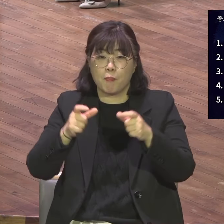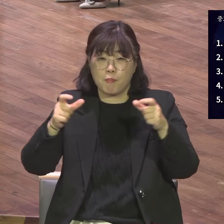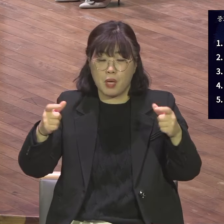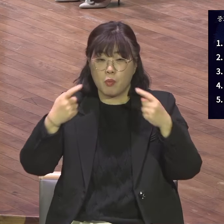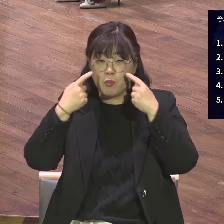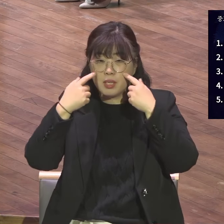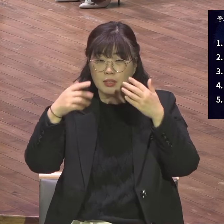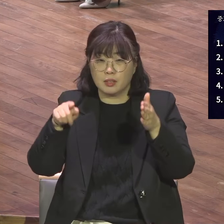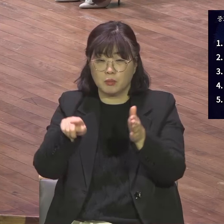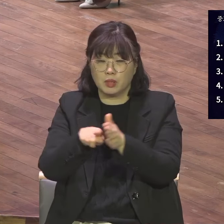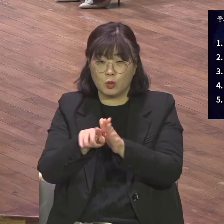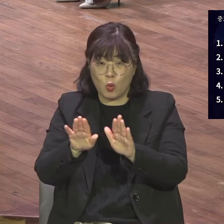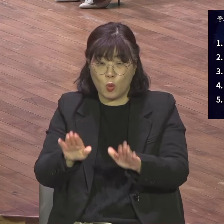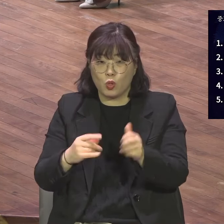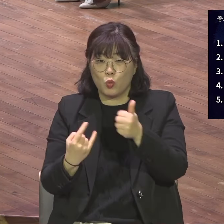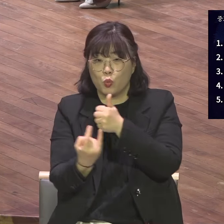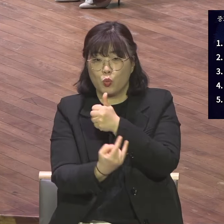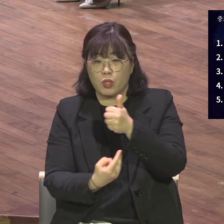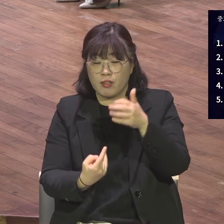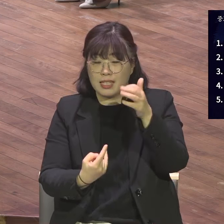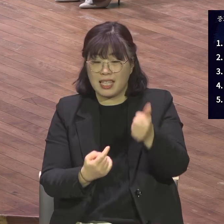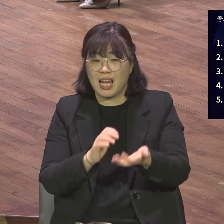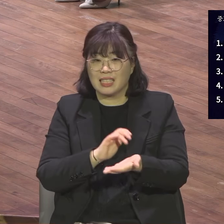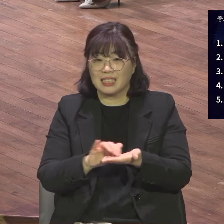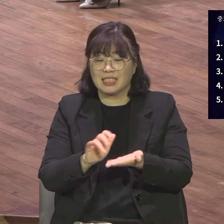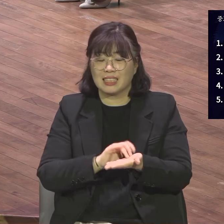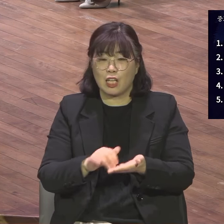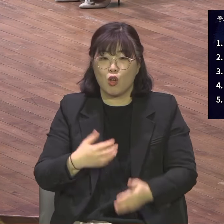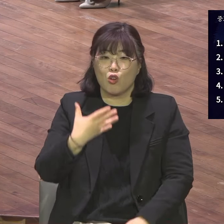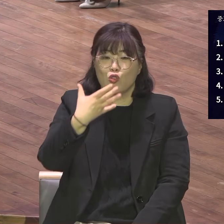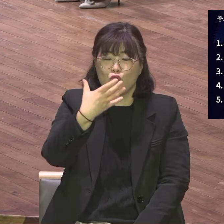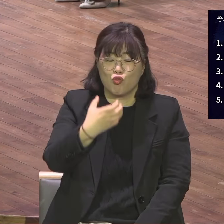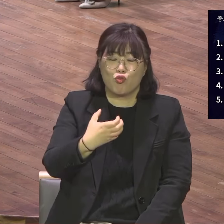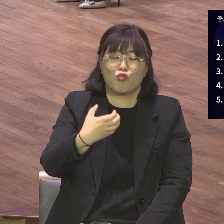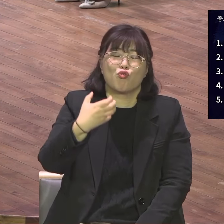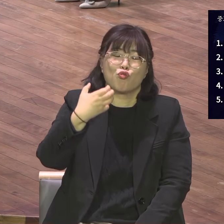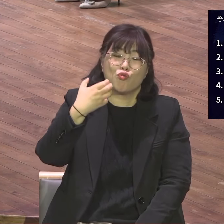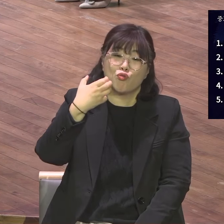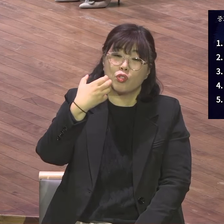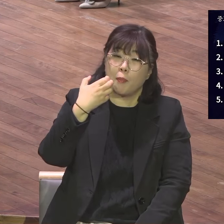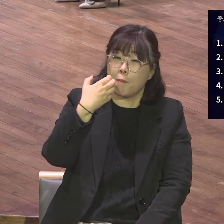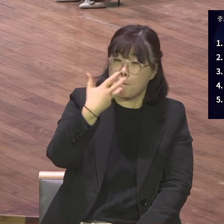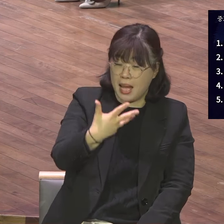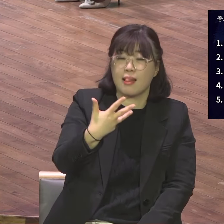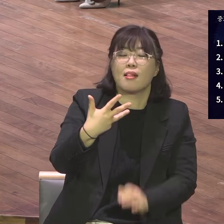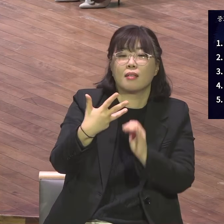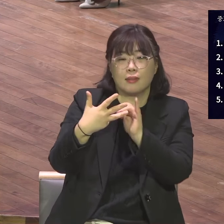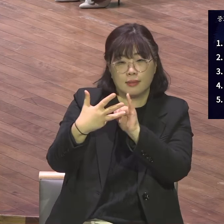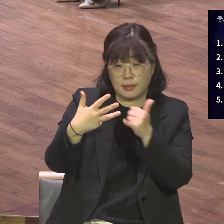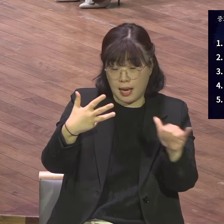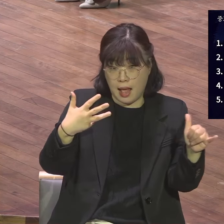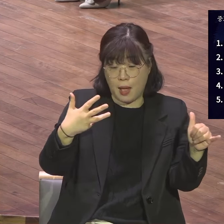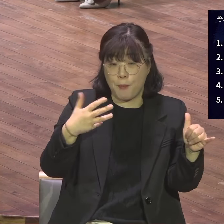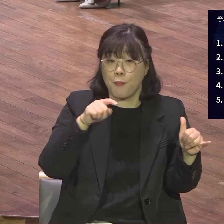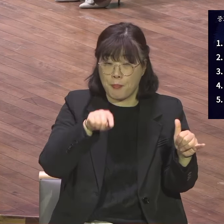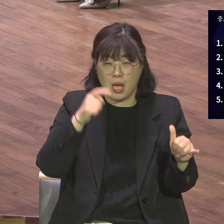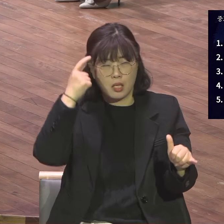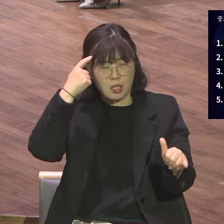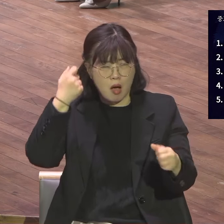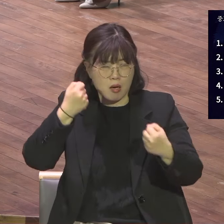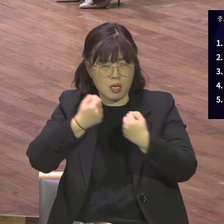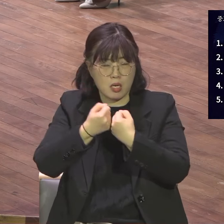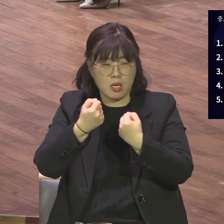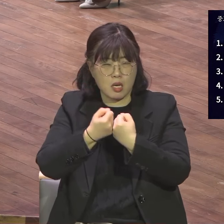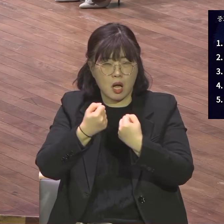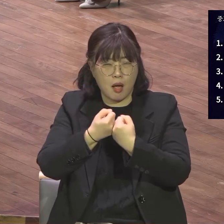91명의 위원장단을 위해 기도하도록 하겠습니다. 300명 기도원 용사와 같이 영적 전쟁 영적 싸움의 자세로